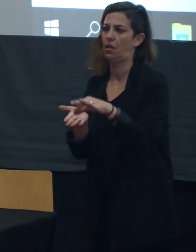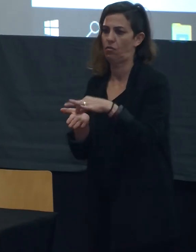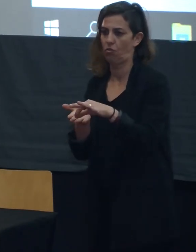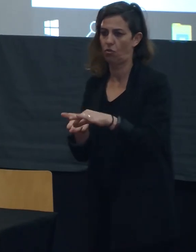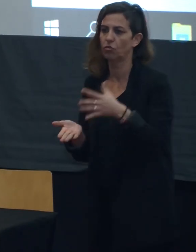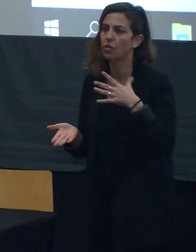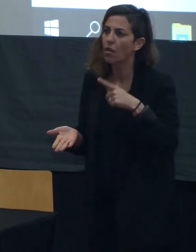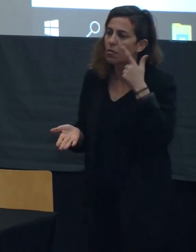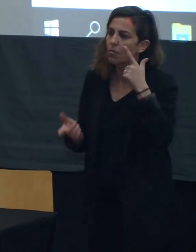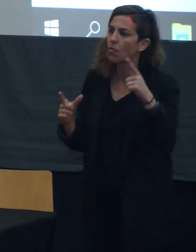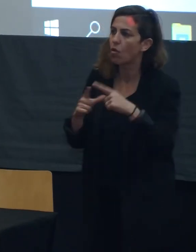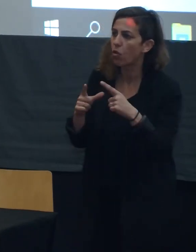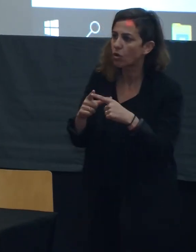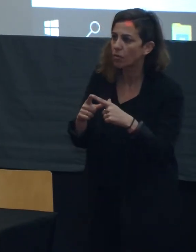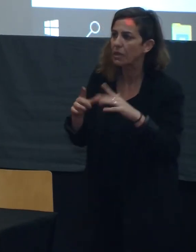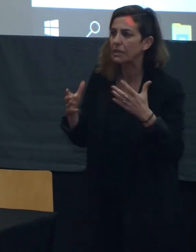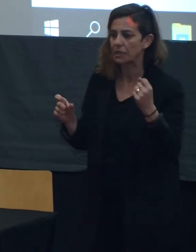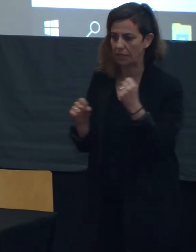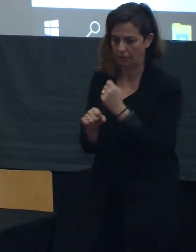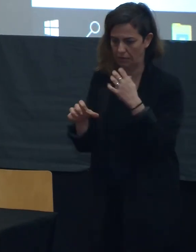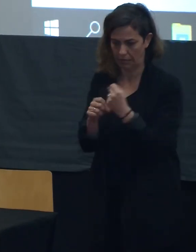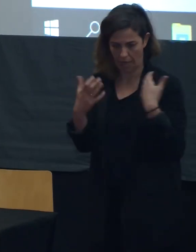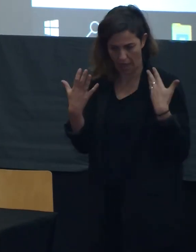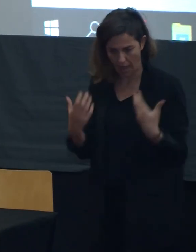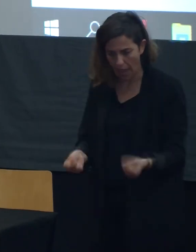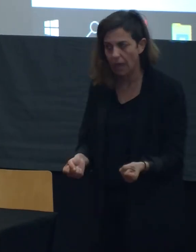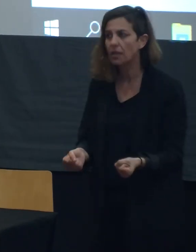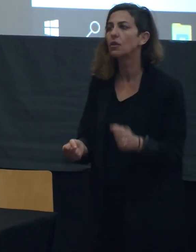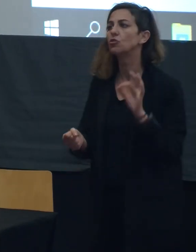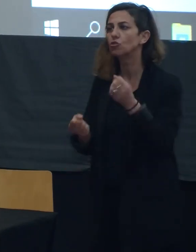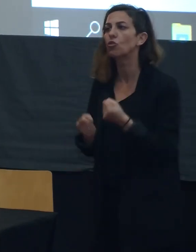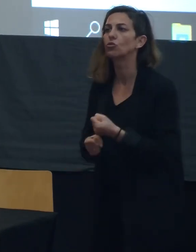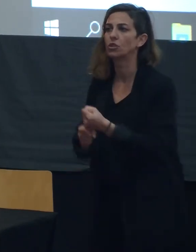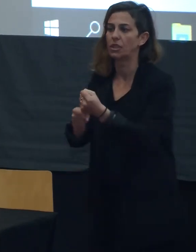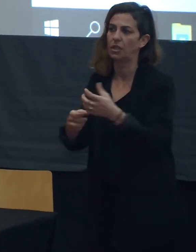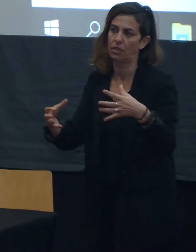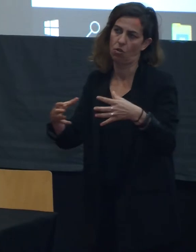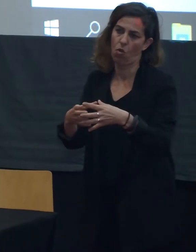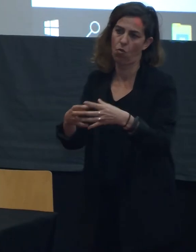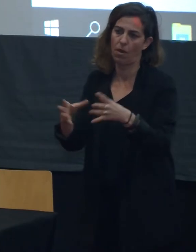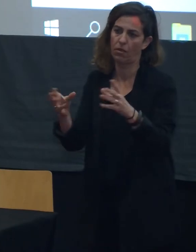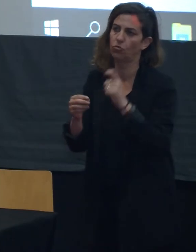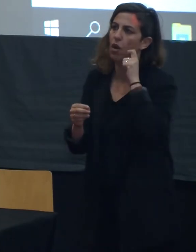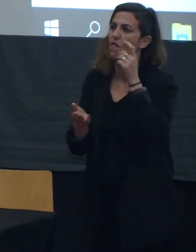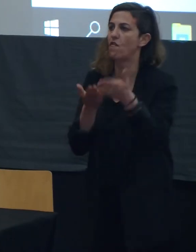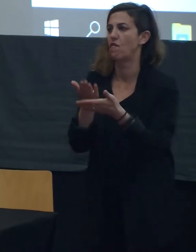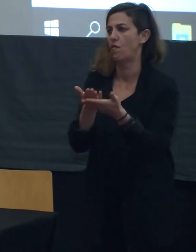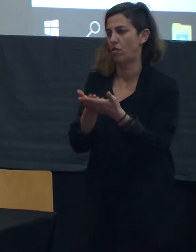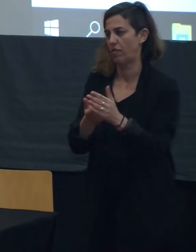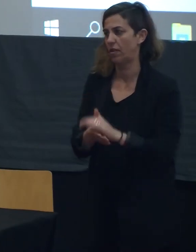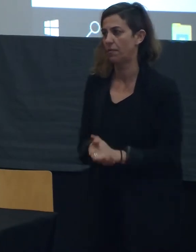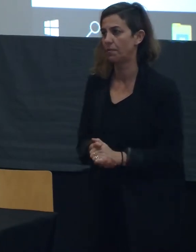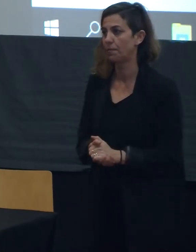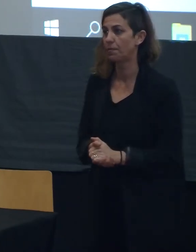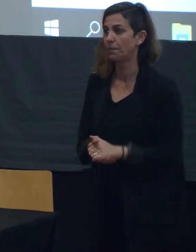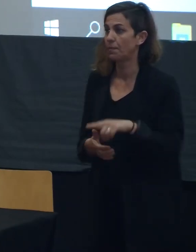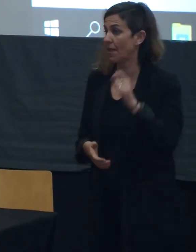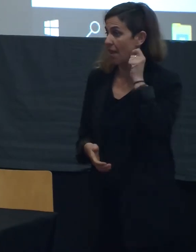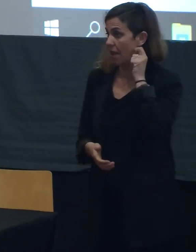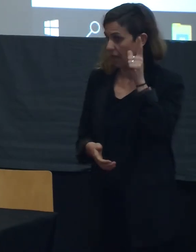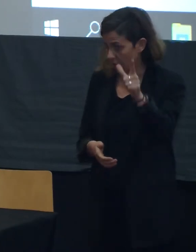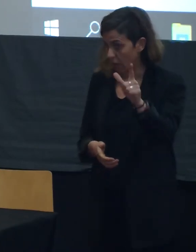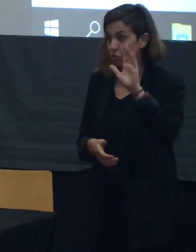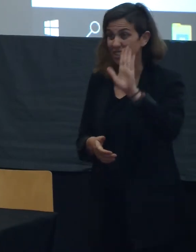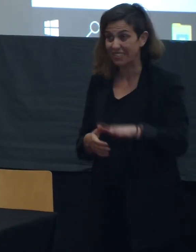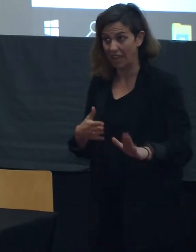επεκτείνουμε δοκιμασμένες επιτυχημένες δράσεις και να στηρίξουμε τις ομάδες αυτοβοήθειας στην προσπάθειά τους. Η εκδήλωσή μας